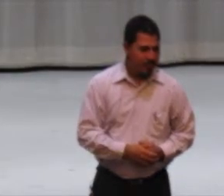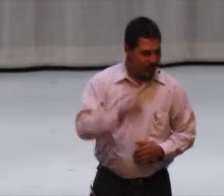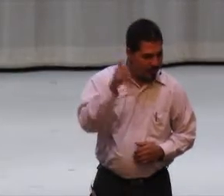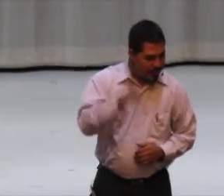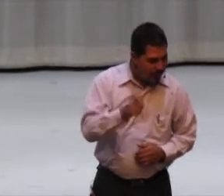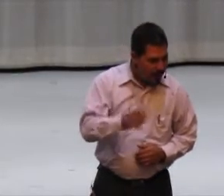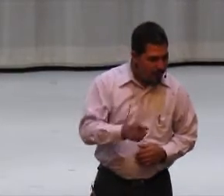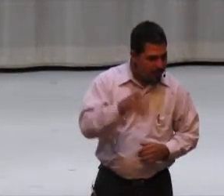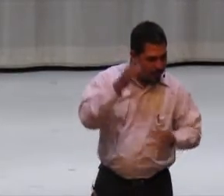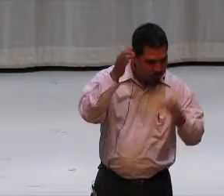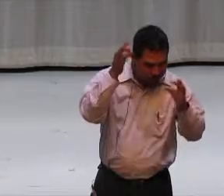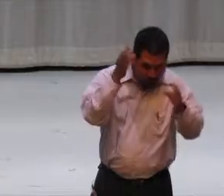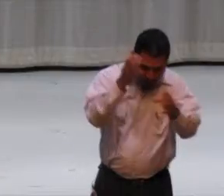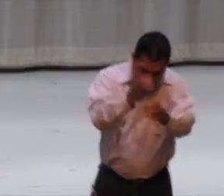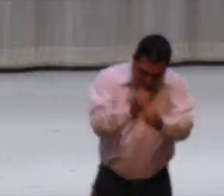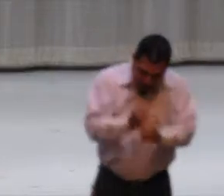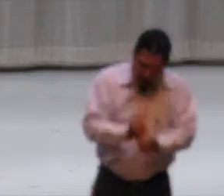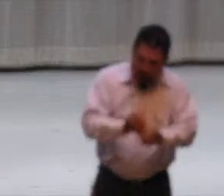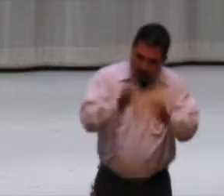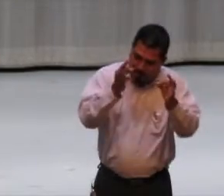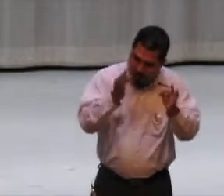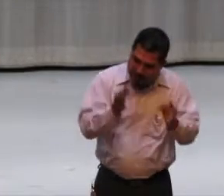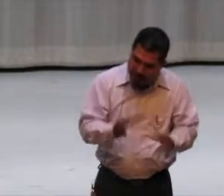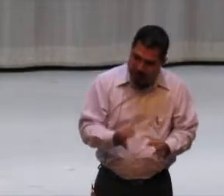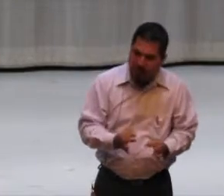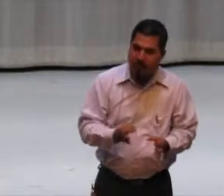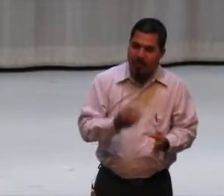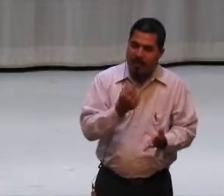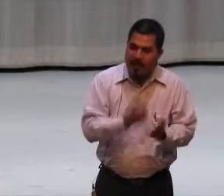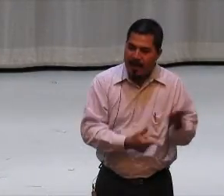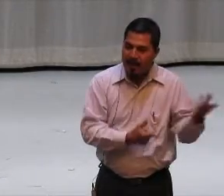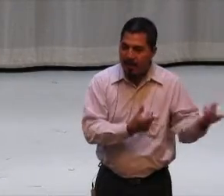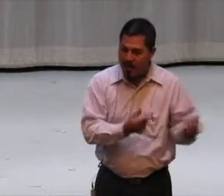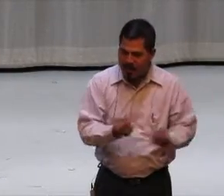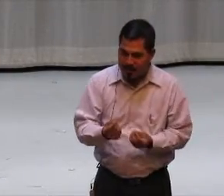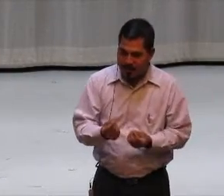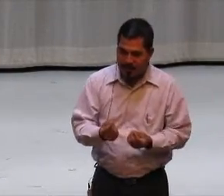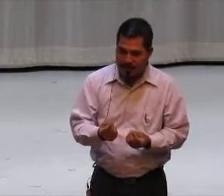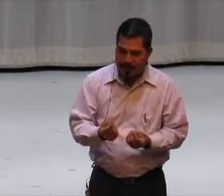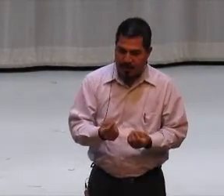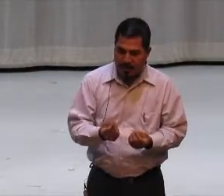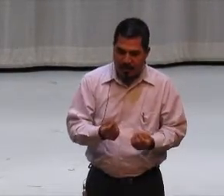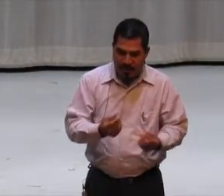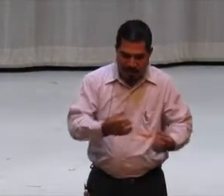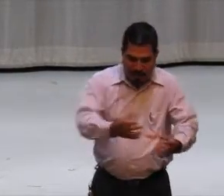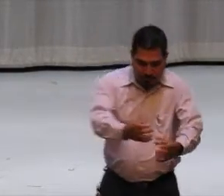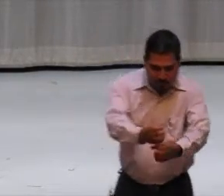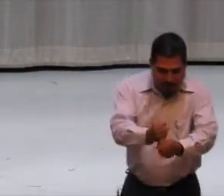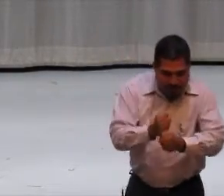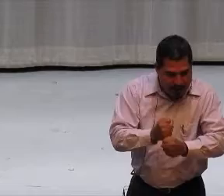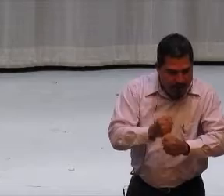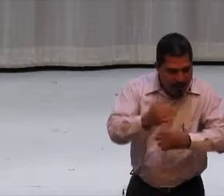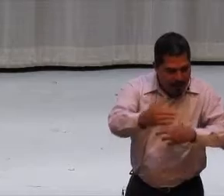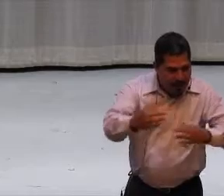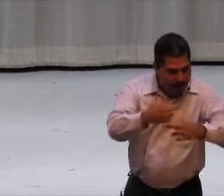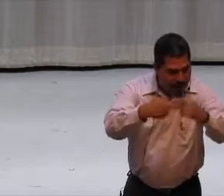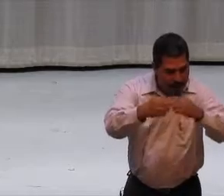Pero necesitamos tomar una decisión. ¿Qué vamos a hacer? ¿Tomar el